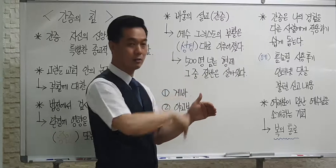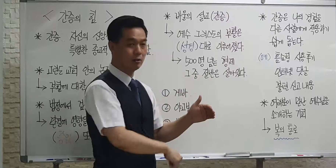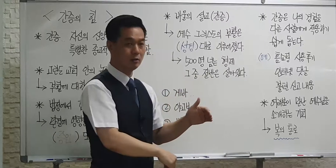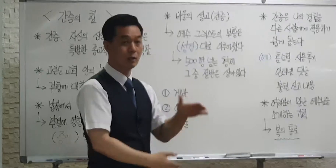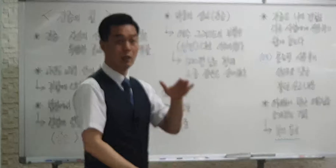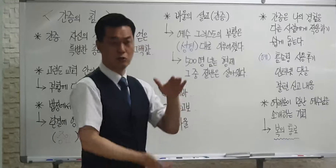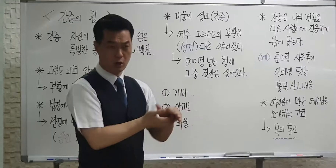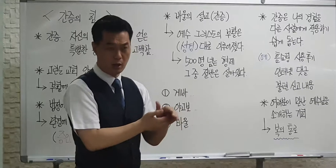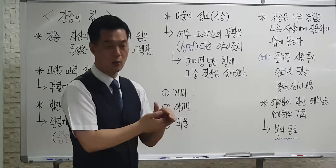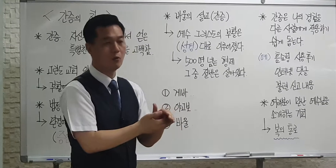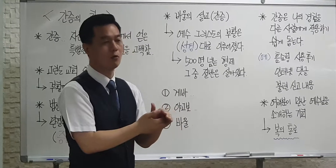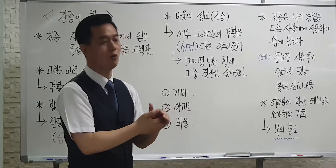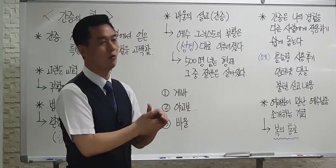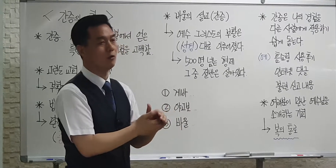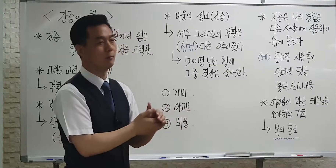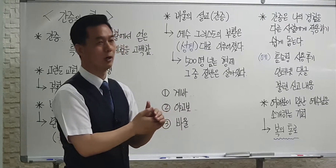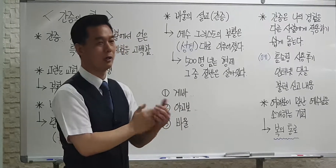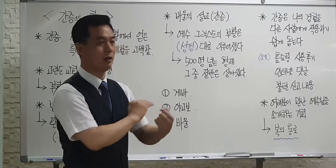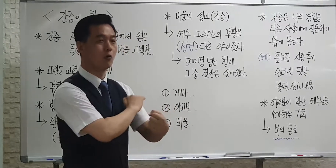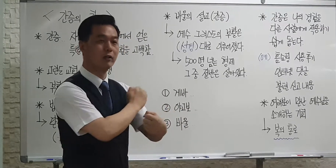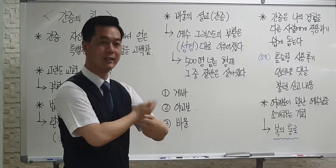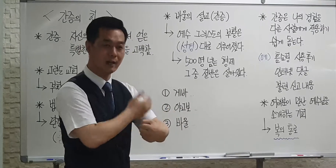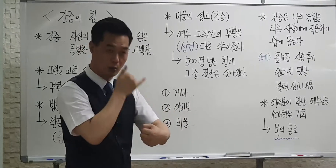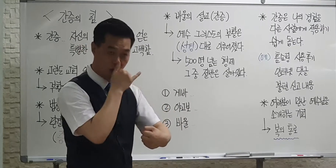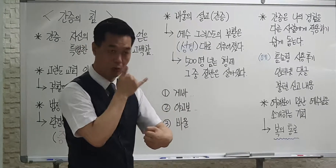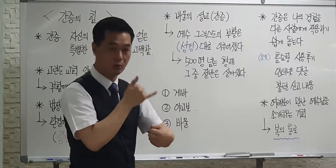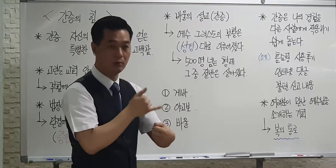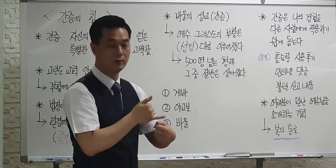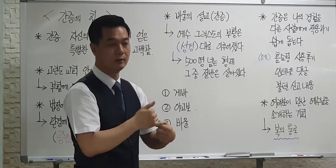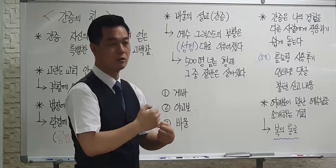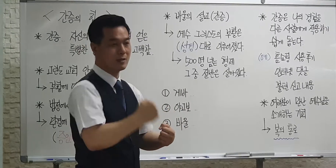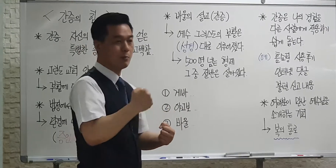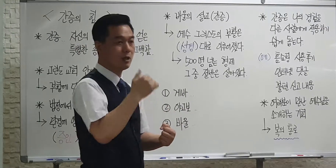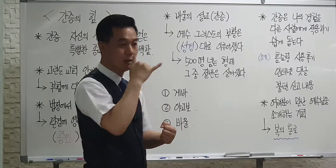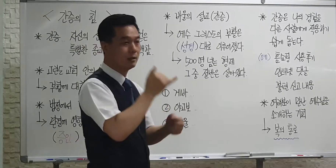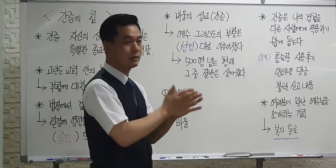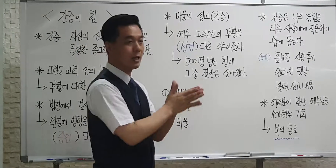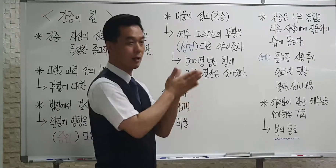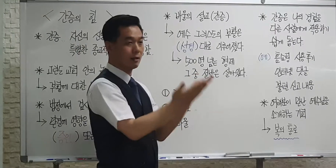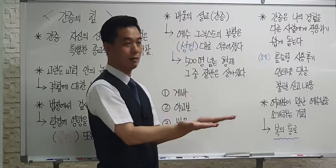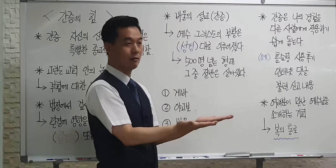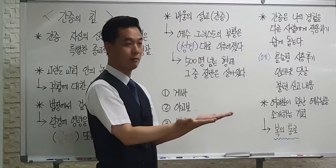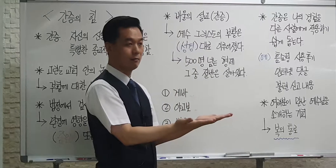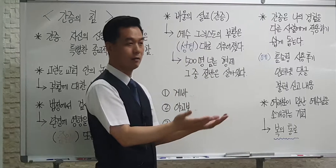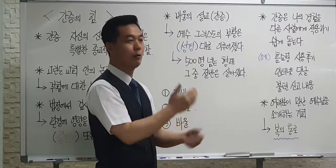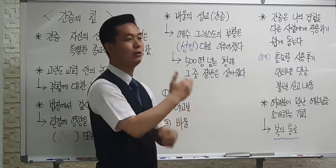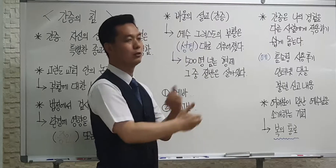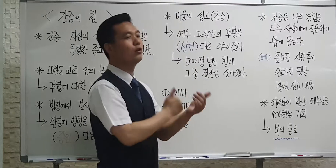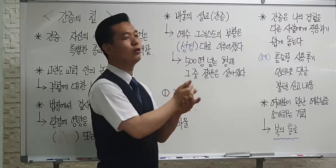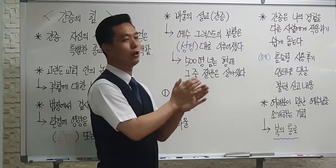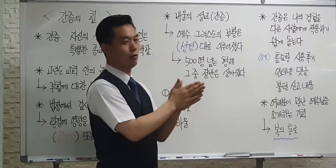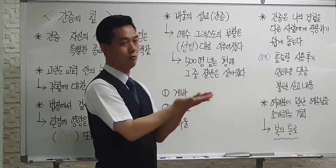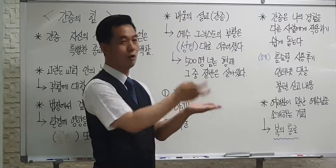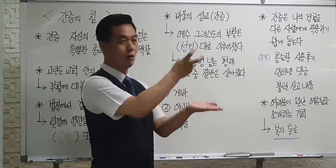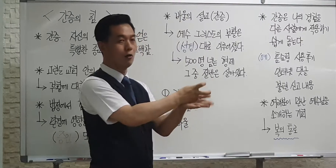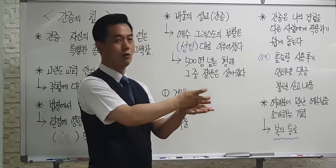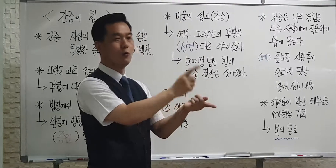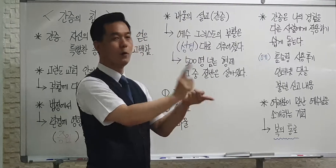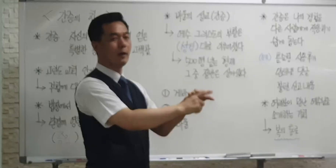안에서는 최고로 뭐랄까요 권위가 있고 좀 힘이 있는 책 성경이에요. 율법에 있는